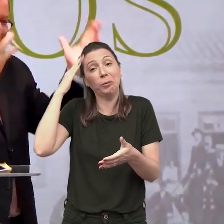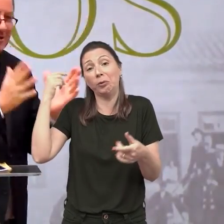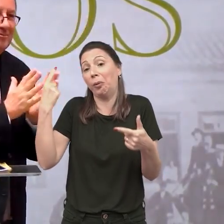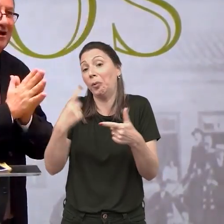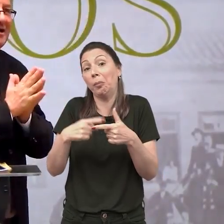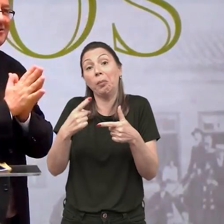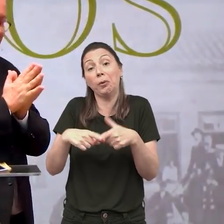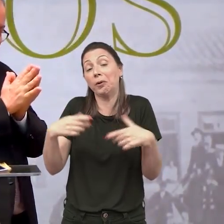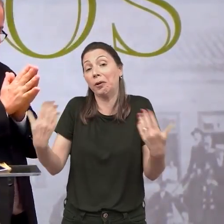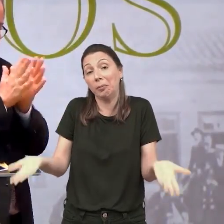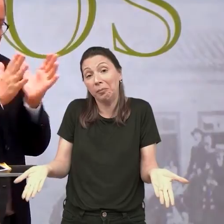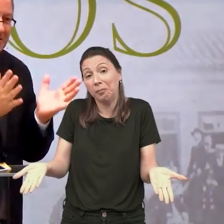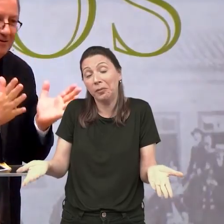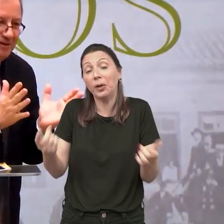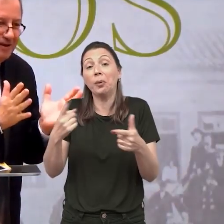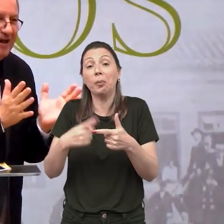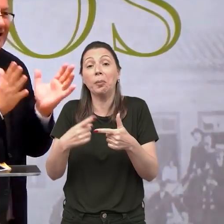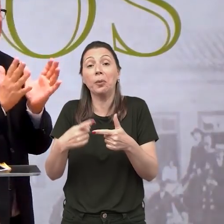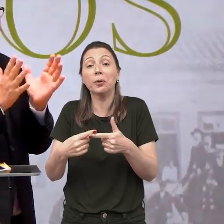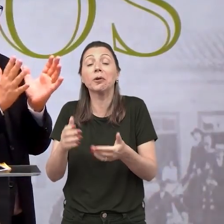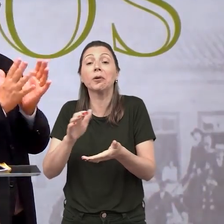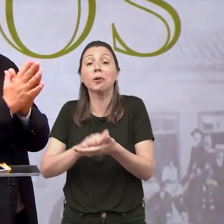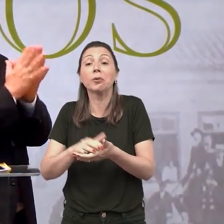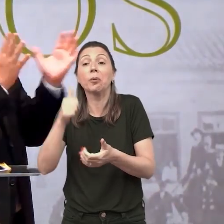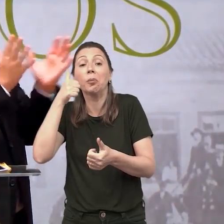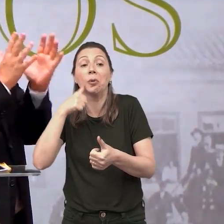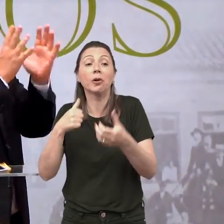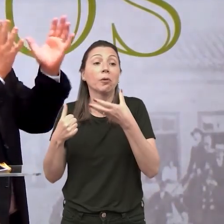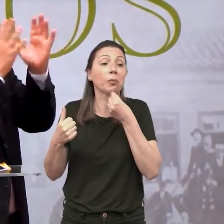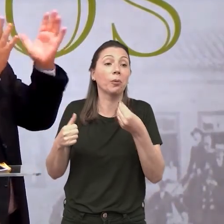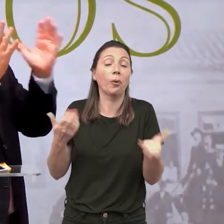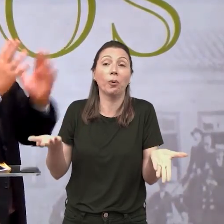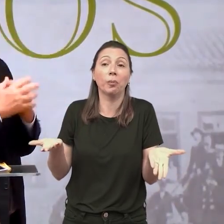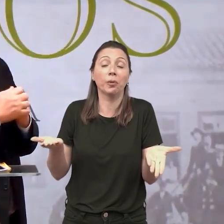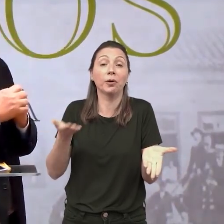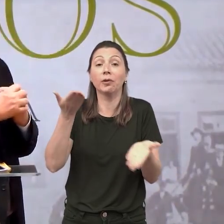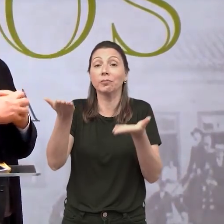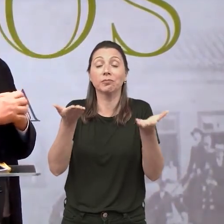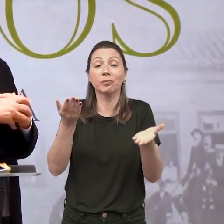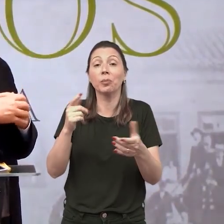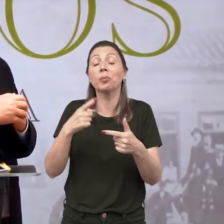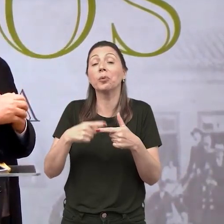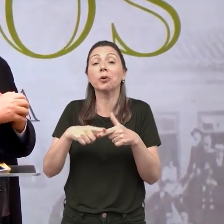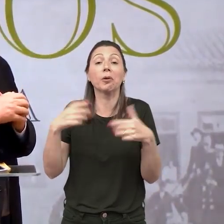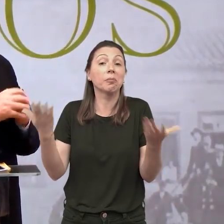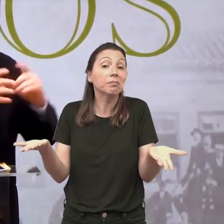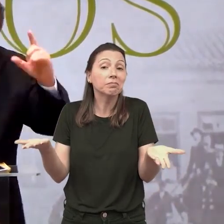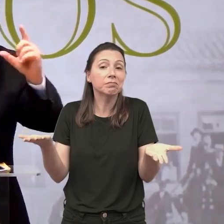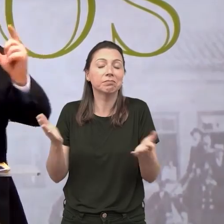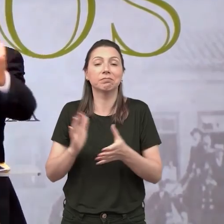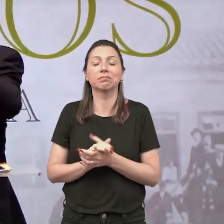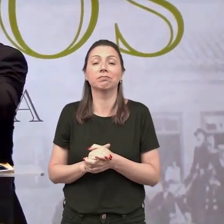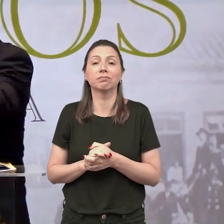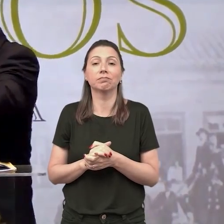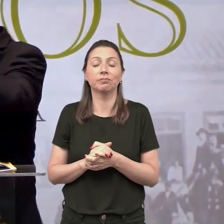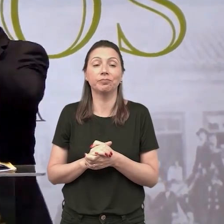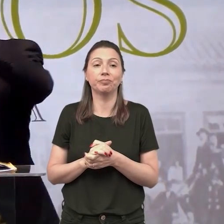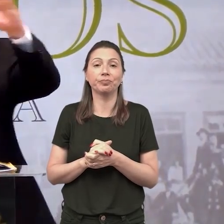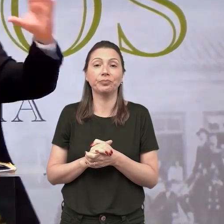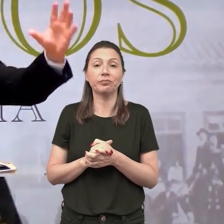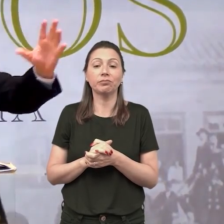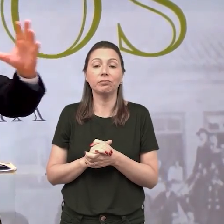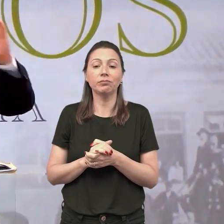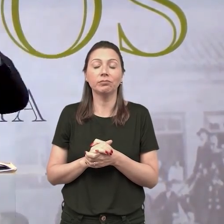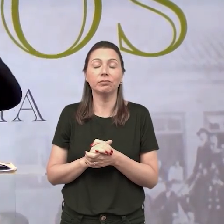que Deus botou essa mulher na sua vida ou esse homem na sua vida, né? São decisões que Deus vai trabalhando na nossa vida. E aí as coisas só vão fazendo